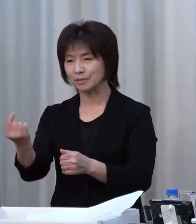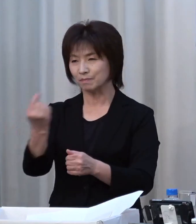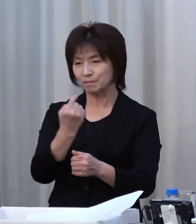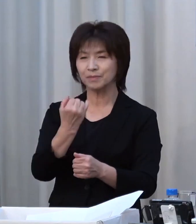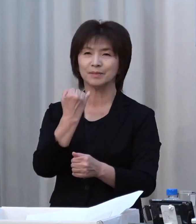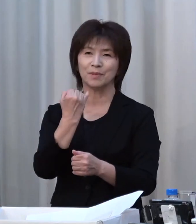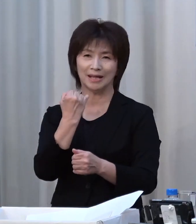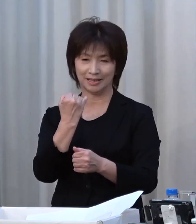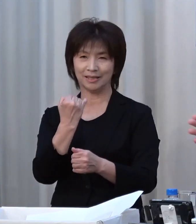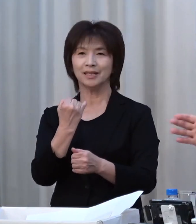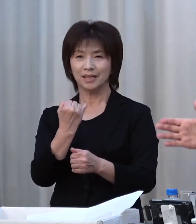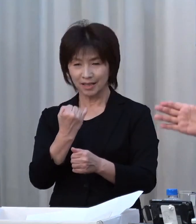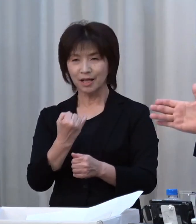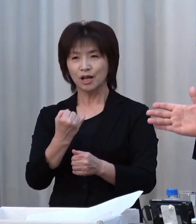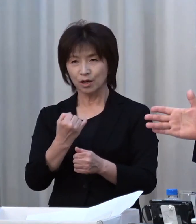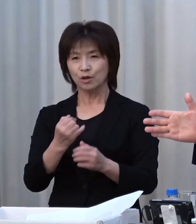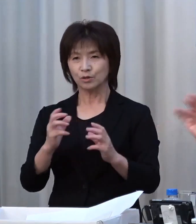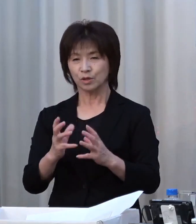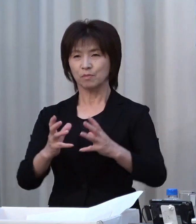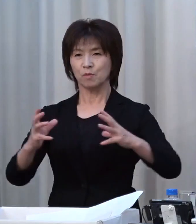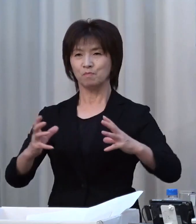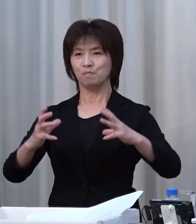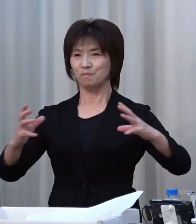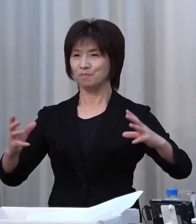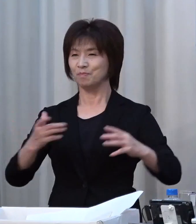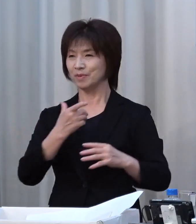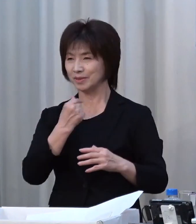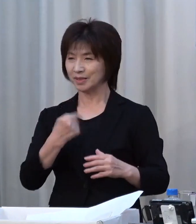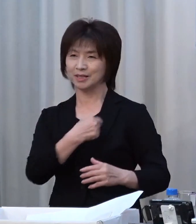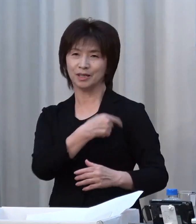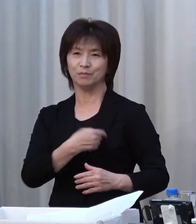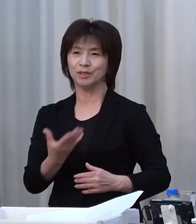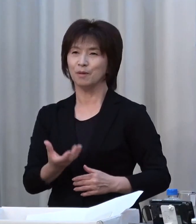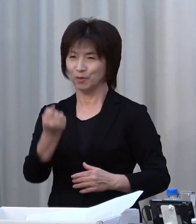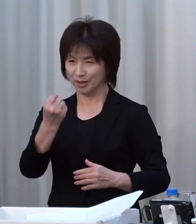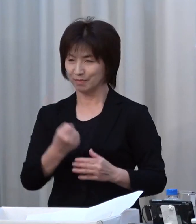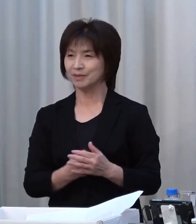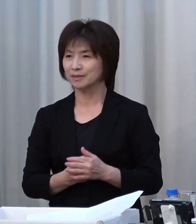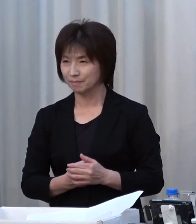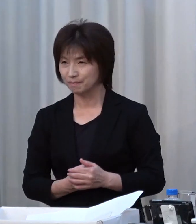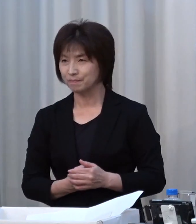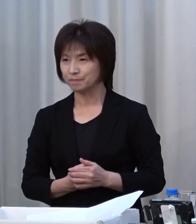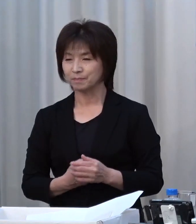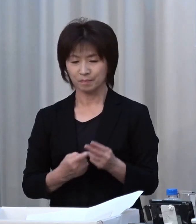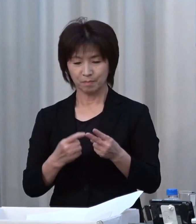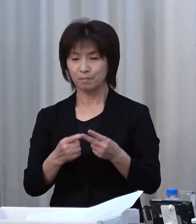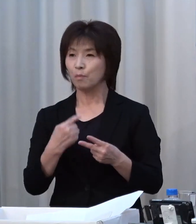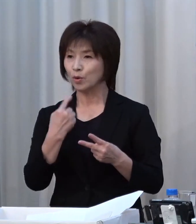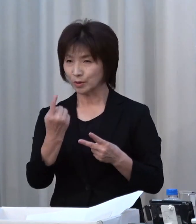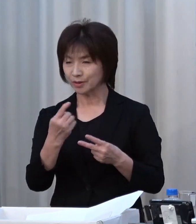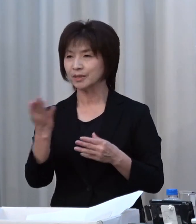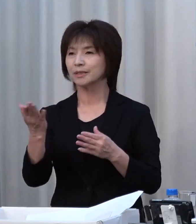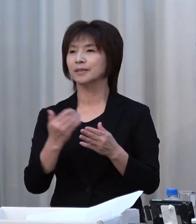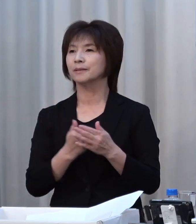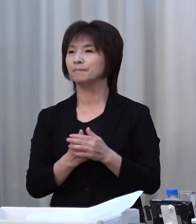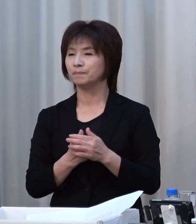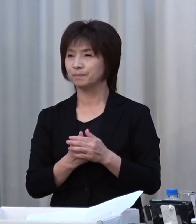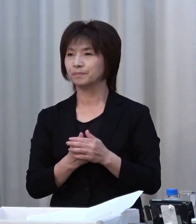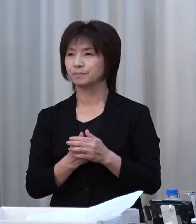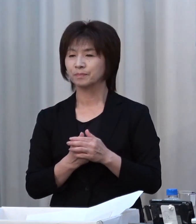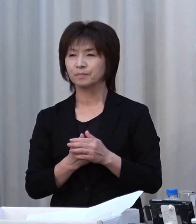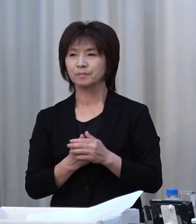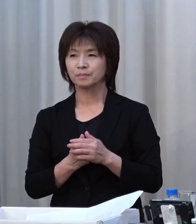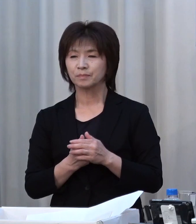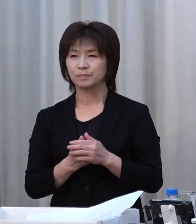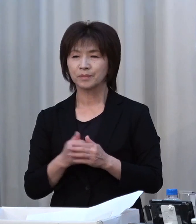し、そのようにウィングを広げていきたいという気持ちは持っています。 もう一点ですね、ガイゼル市